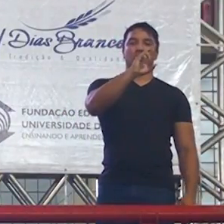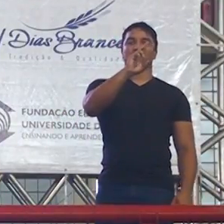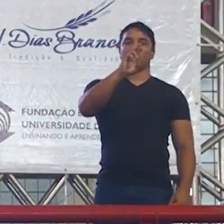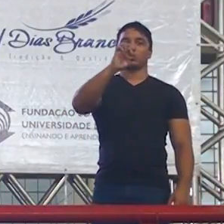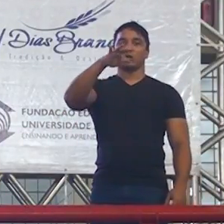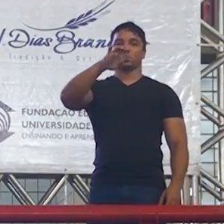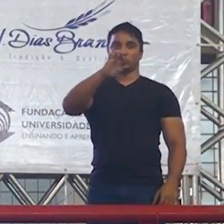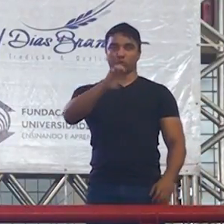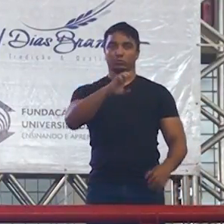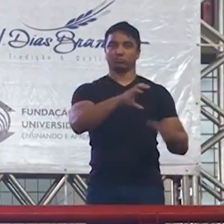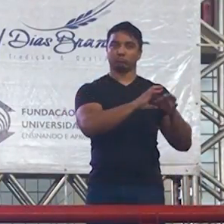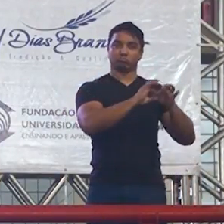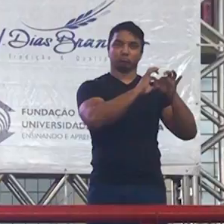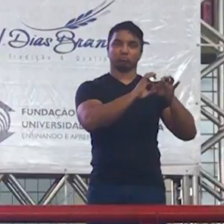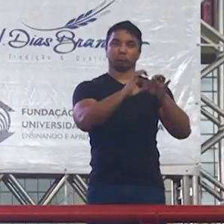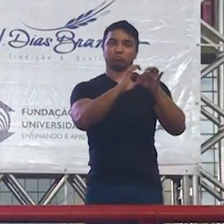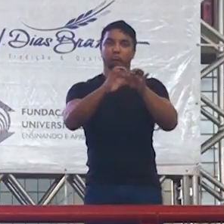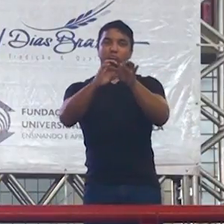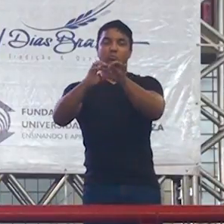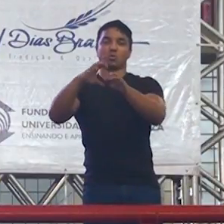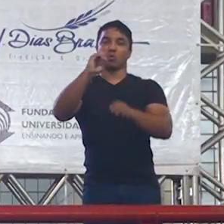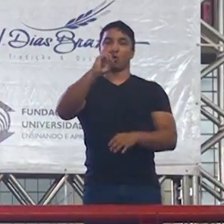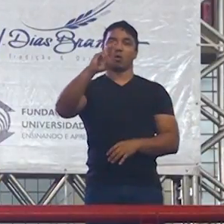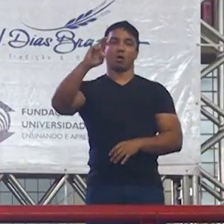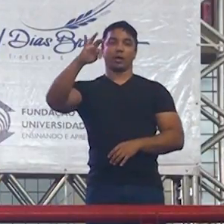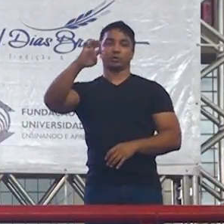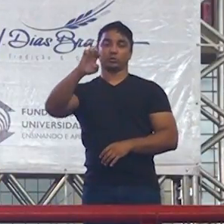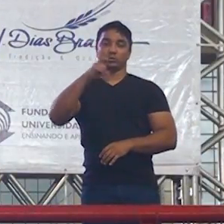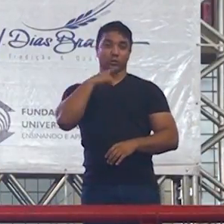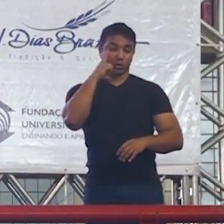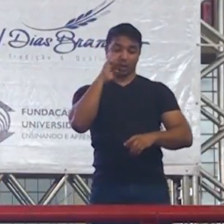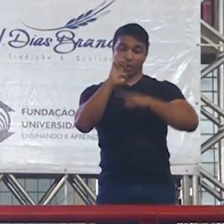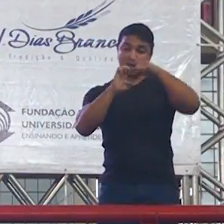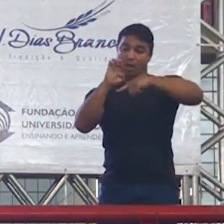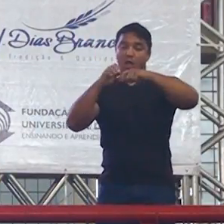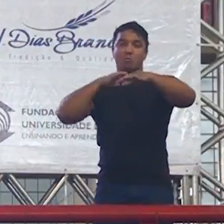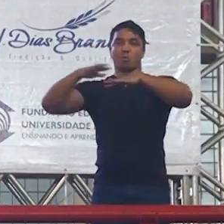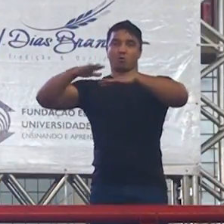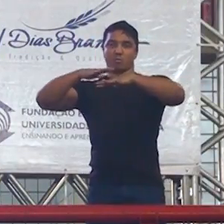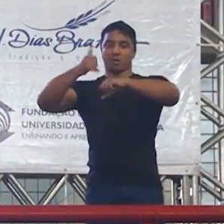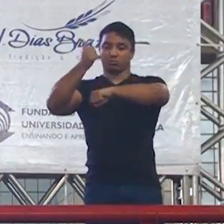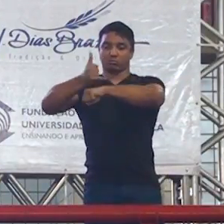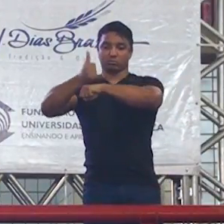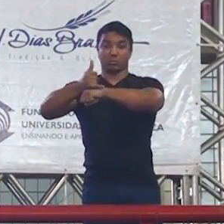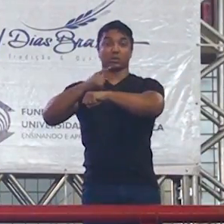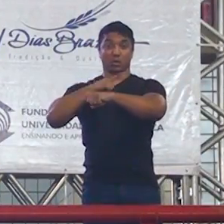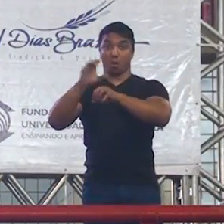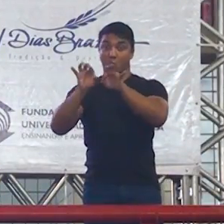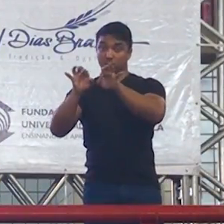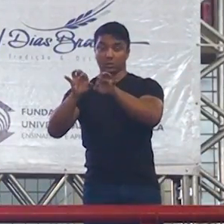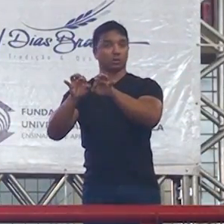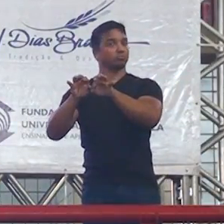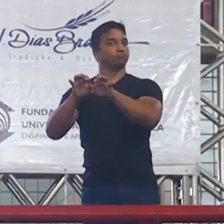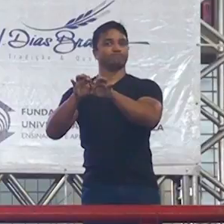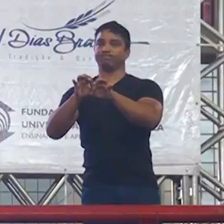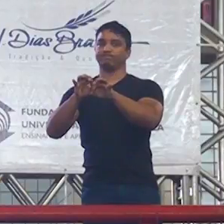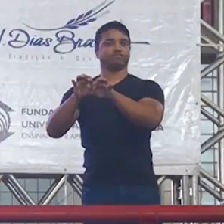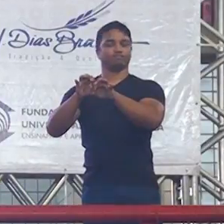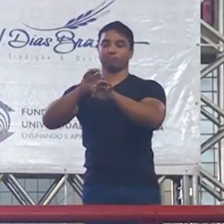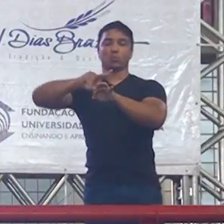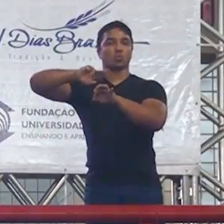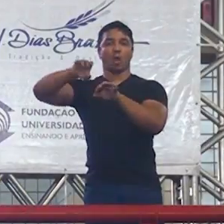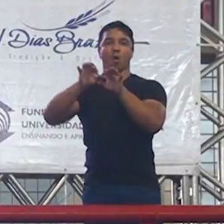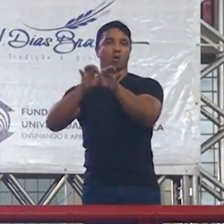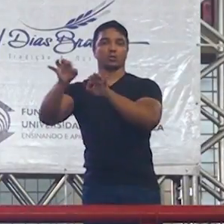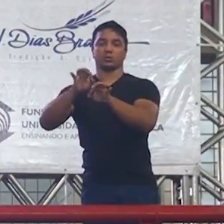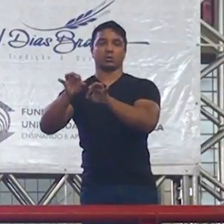Então, bora lá. Os metais têm elétrons se movimentam ou não tem? Tem. São organizados? Falem.